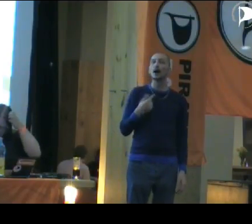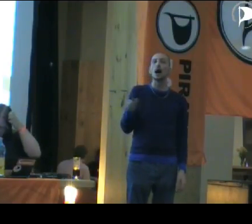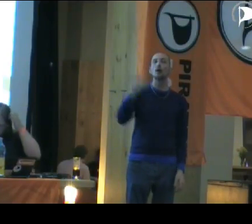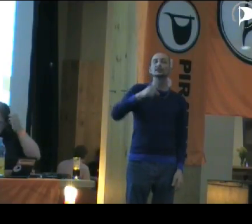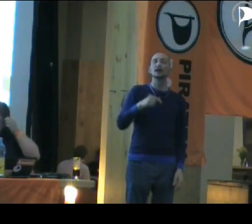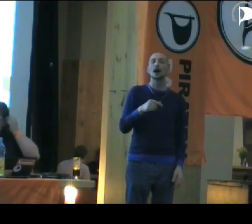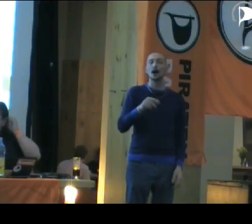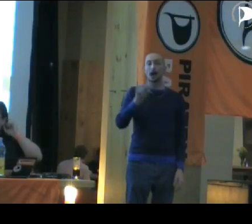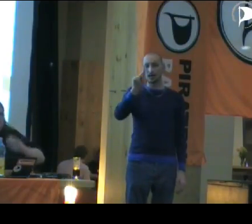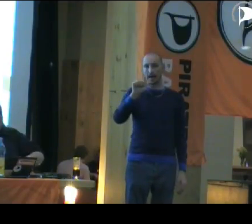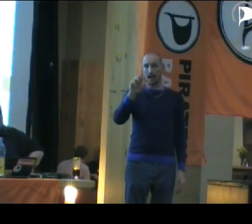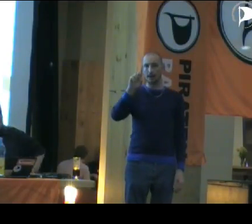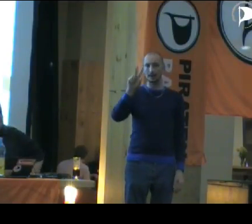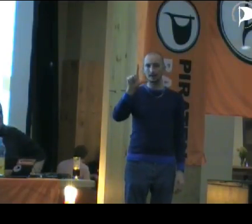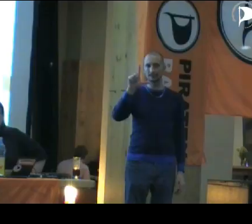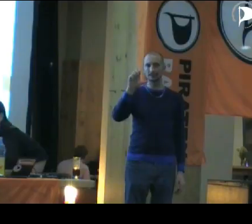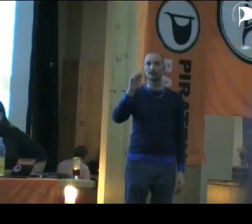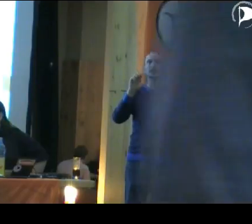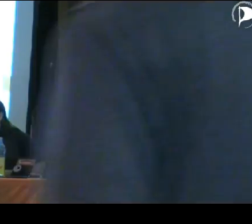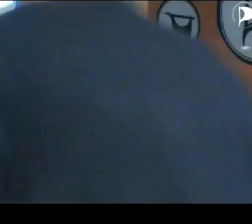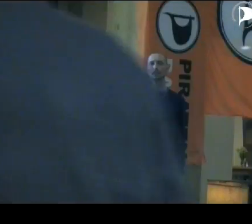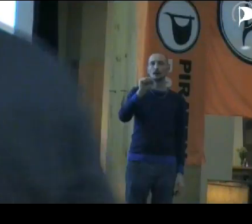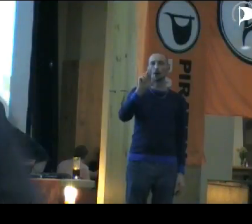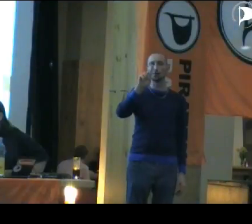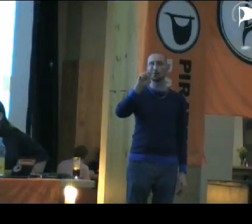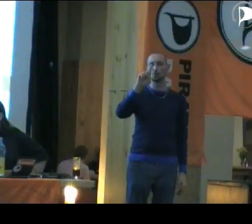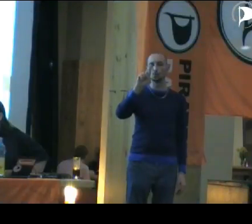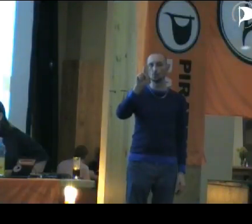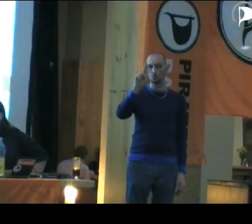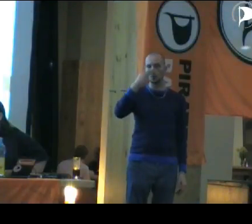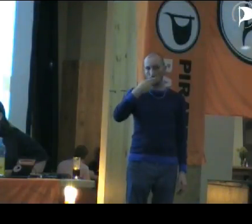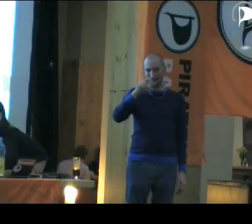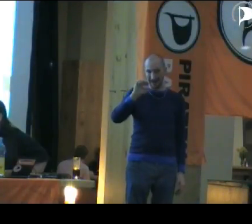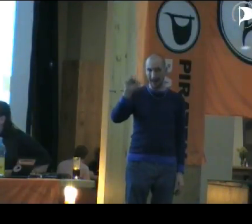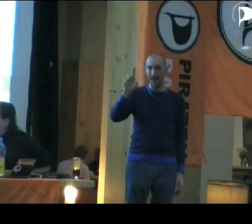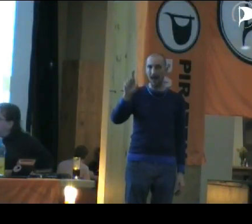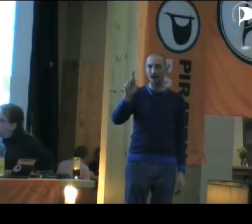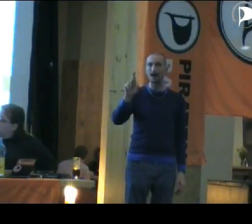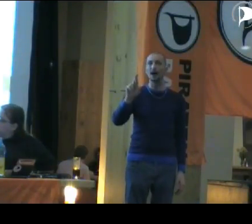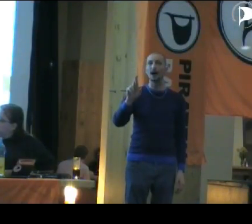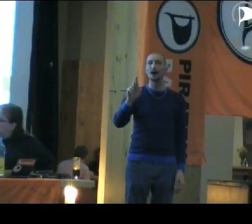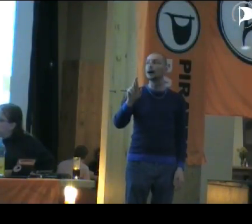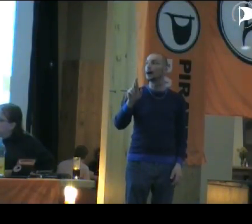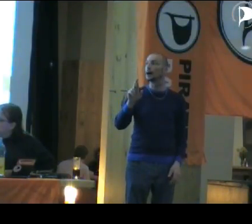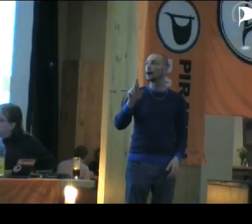ganz kurzer frage noch gutes nachlass bis bedeckt und informativer schwächer